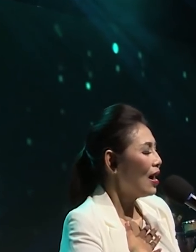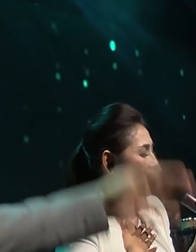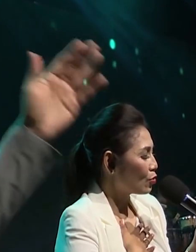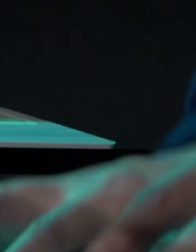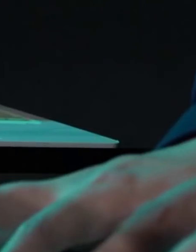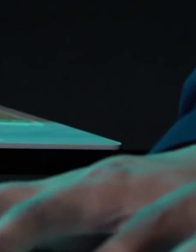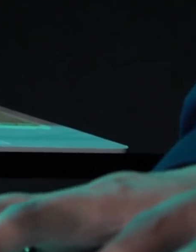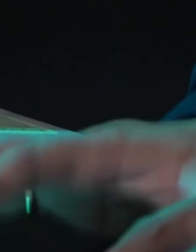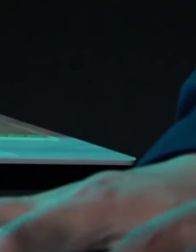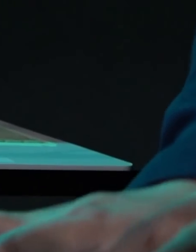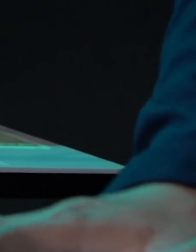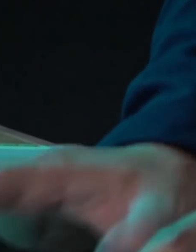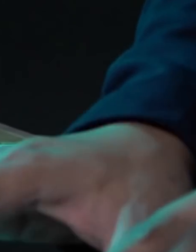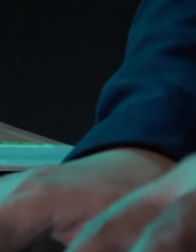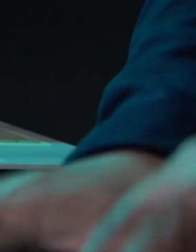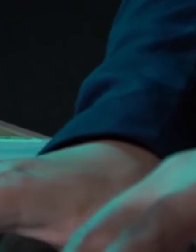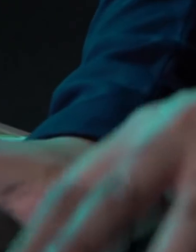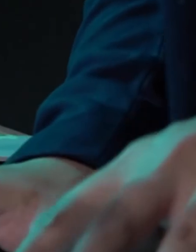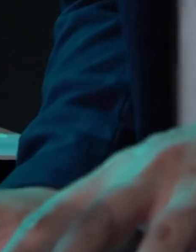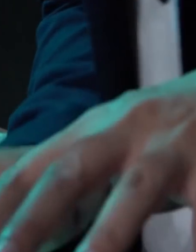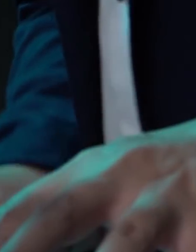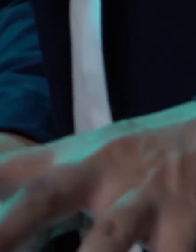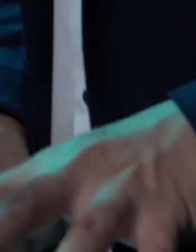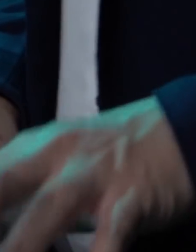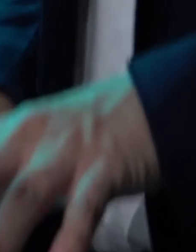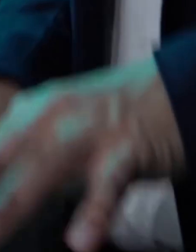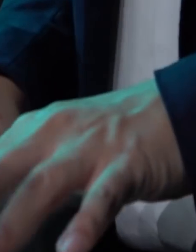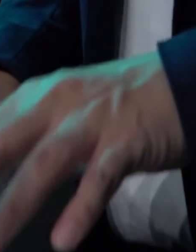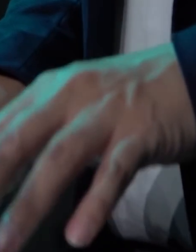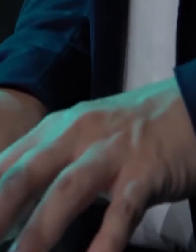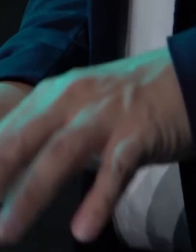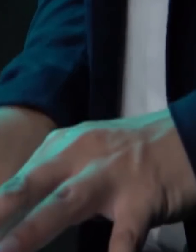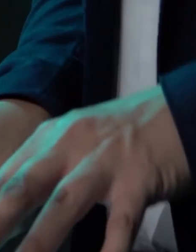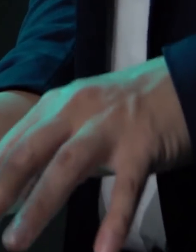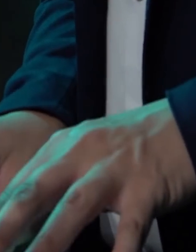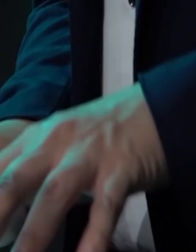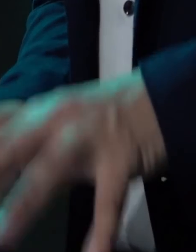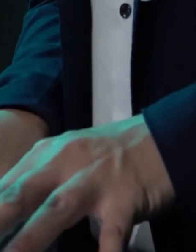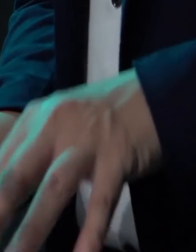merasakan Kau selalu hadir di hidupku.